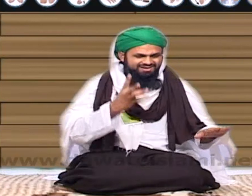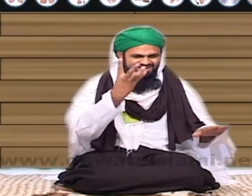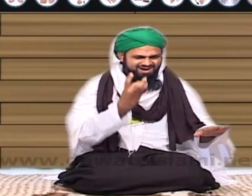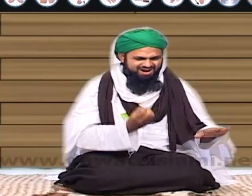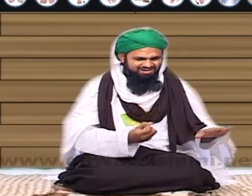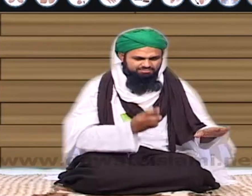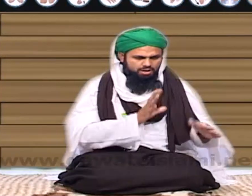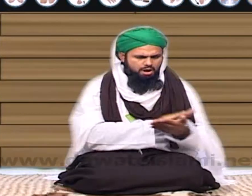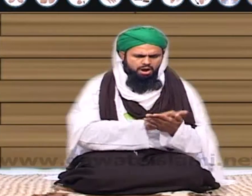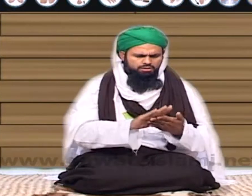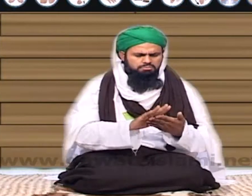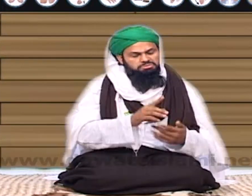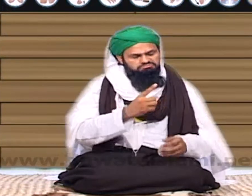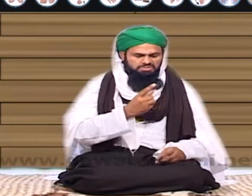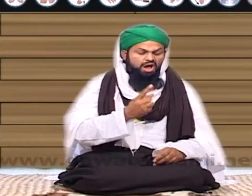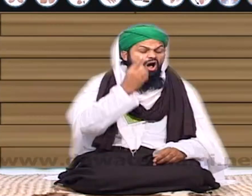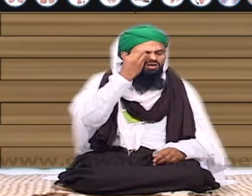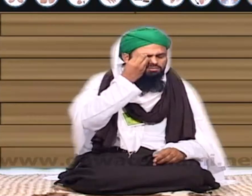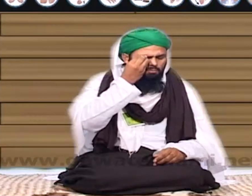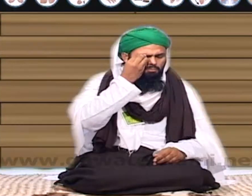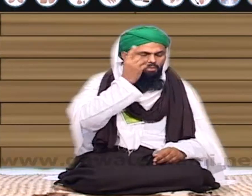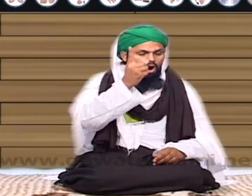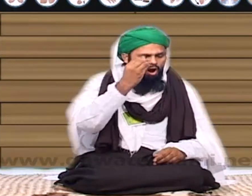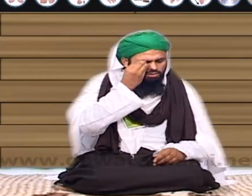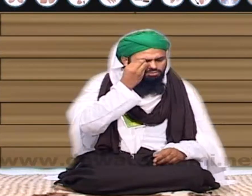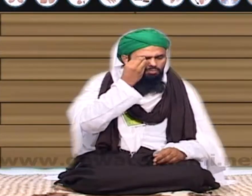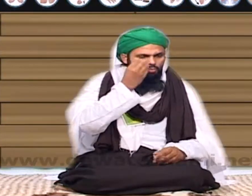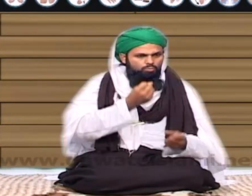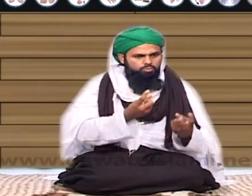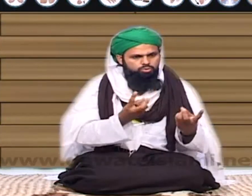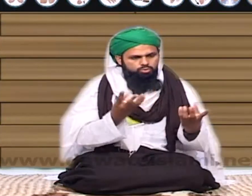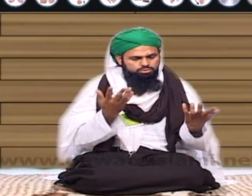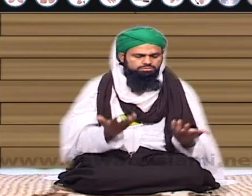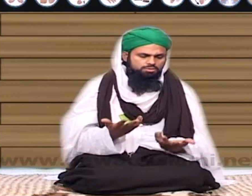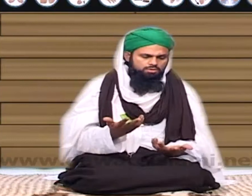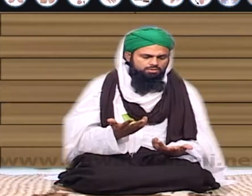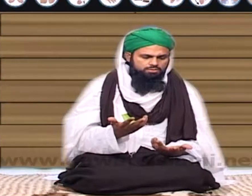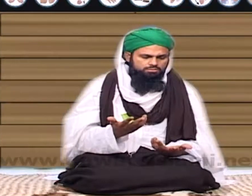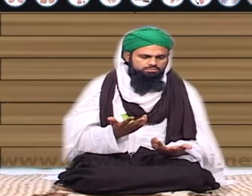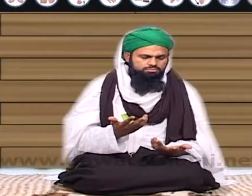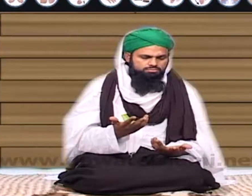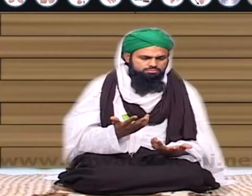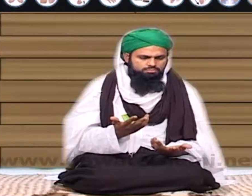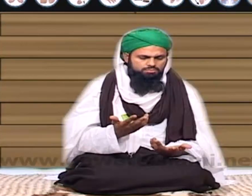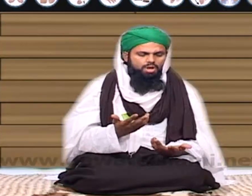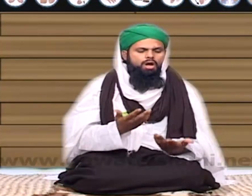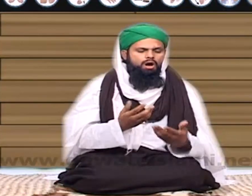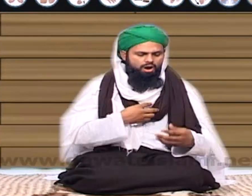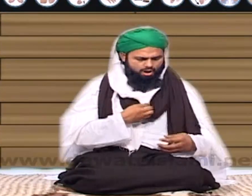رنگ نہیں نکلے گا. اور آپ کو پتا ہے کہ عام طور پہ جب بندے ہی پر رنگ نہیں چڑھا تو کپڑے پر کیا رنگ چڑھے گا؟ تو کپڑے کا رنگ اکثر